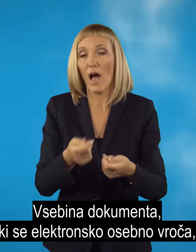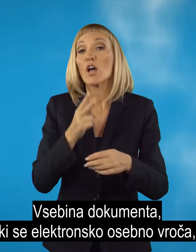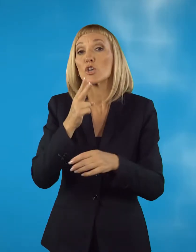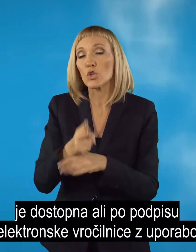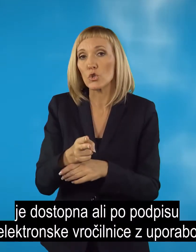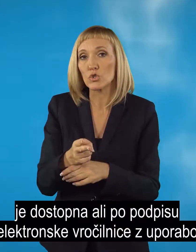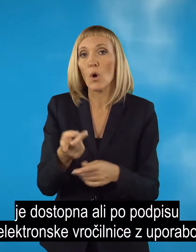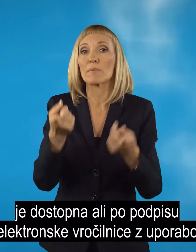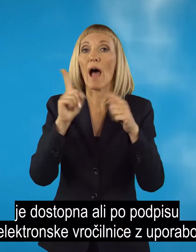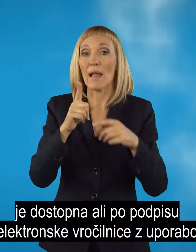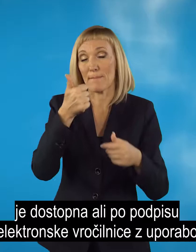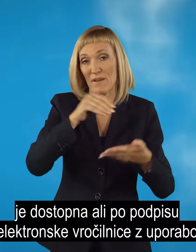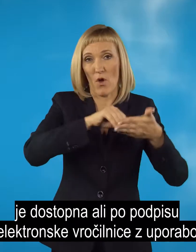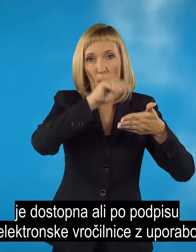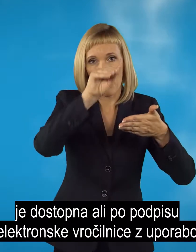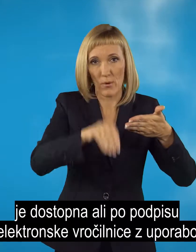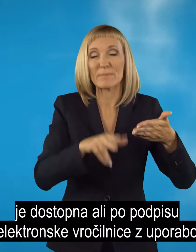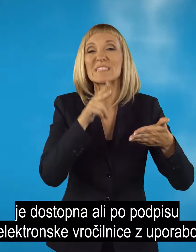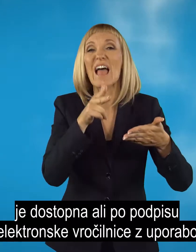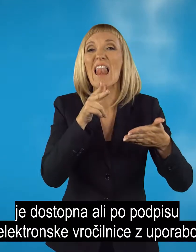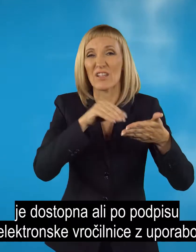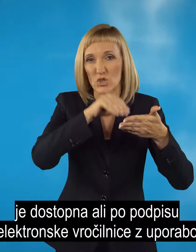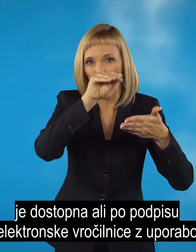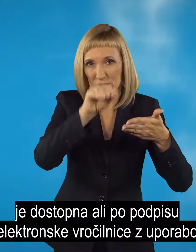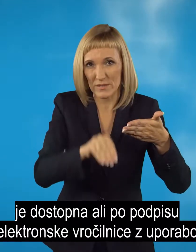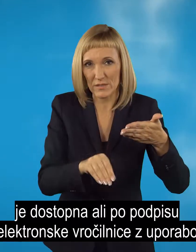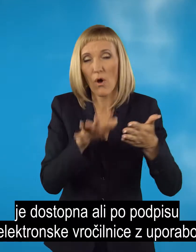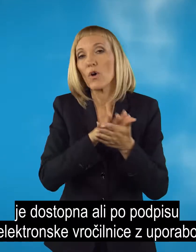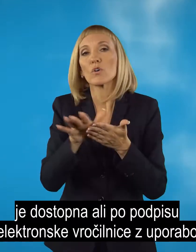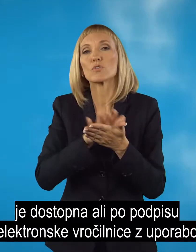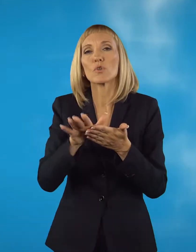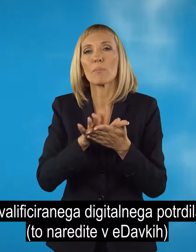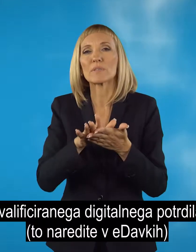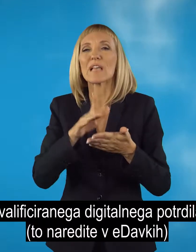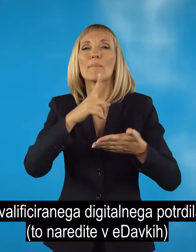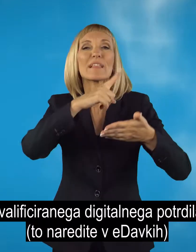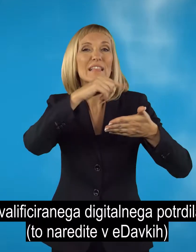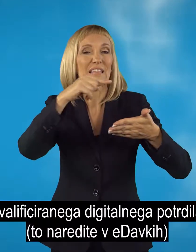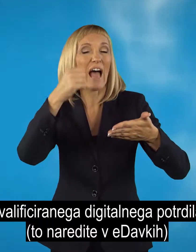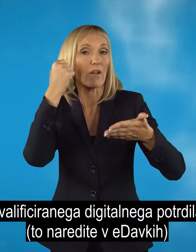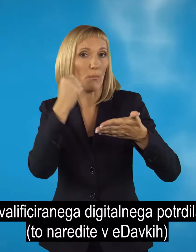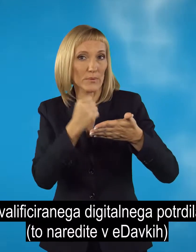je dostopna ali po podpisu elektronske vročilnice z uporabo kvalificiranega digitalnega